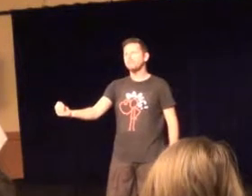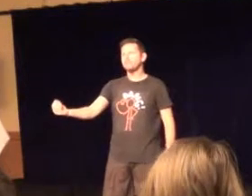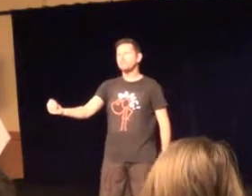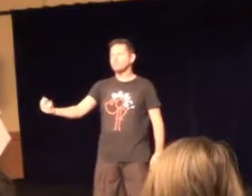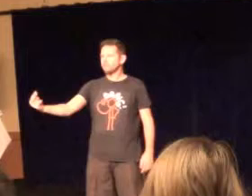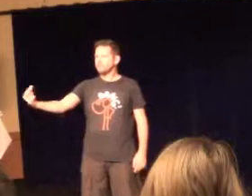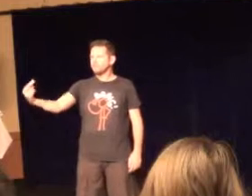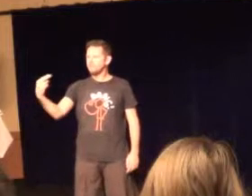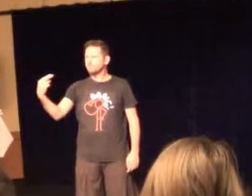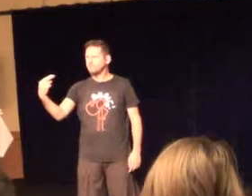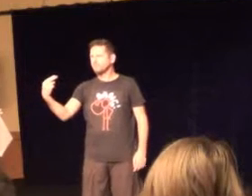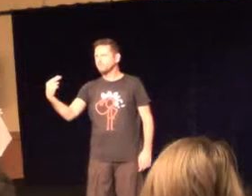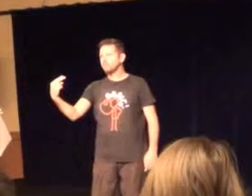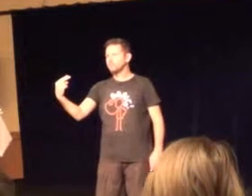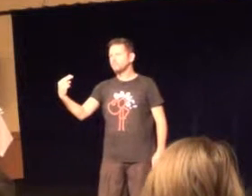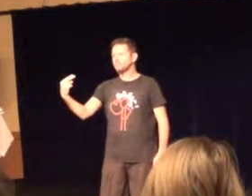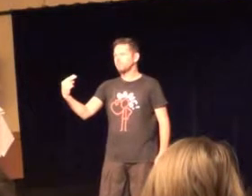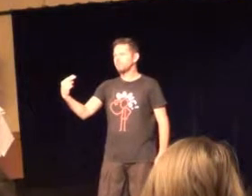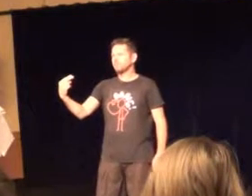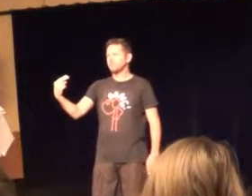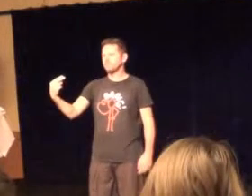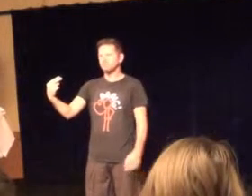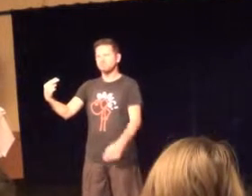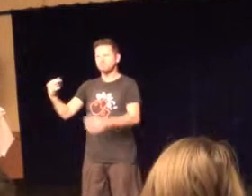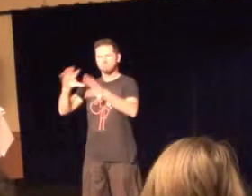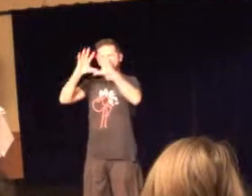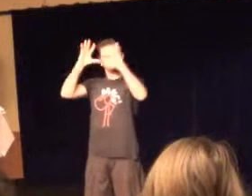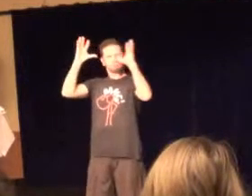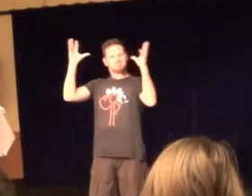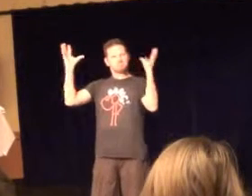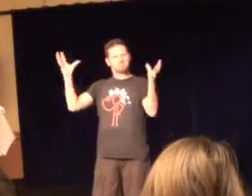un enfant me regarde. Que comprend-il?